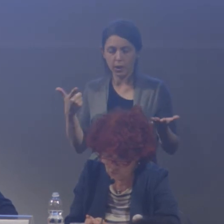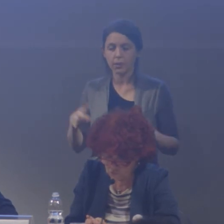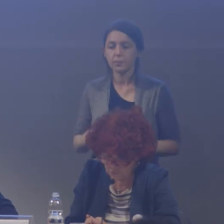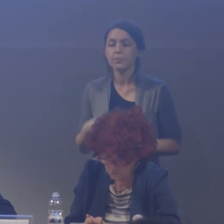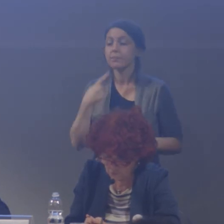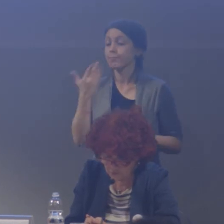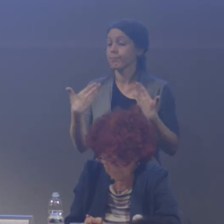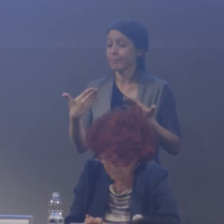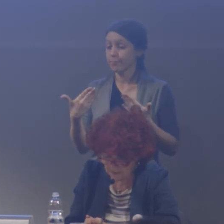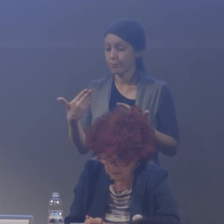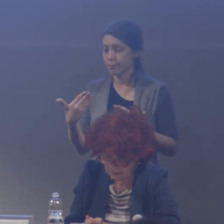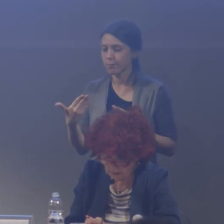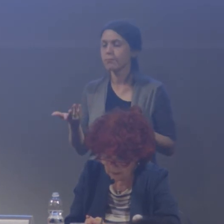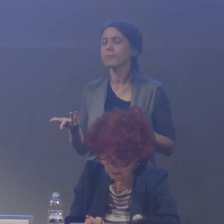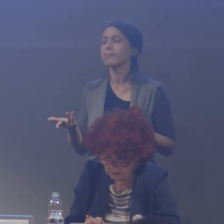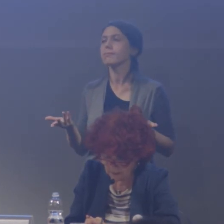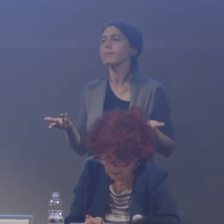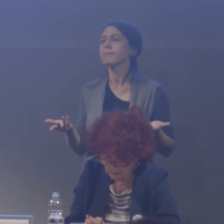dico subito che